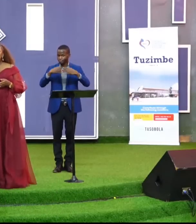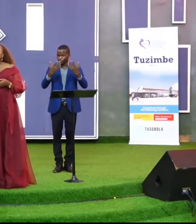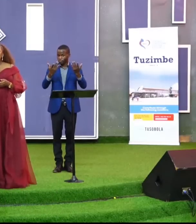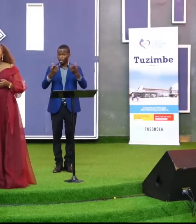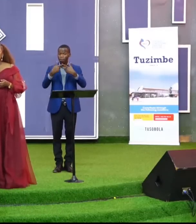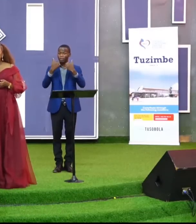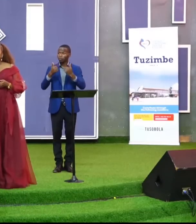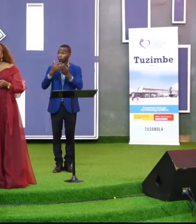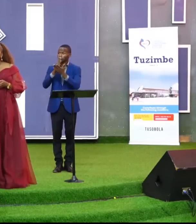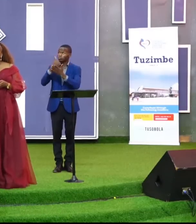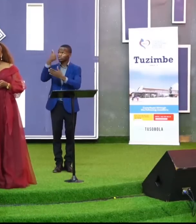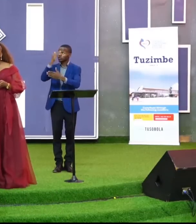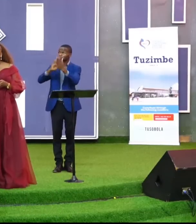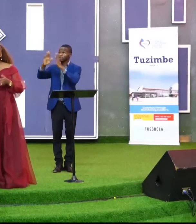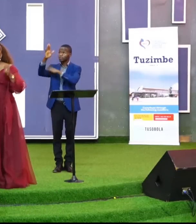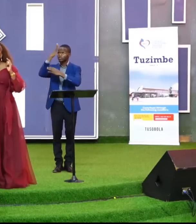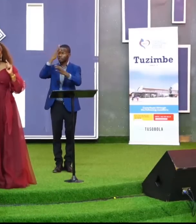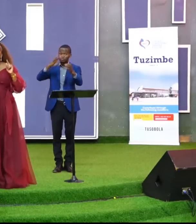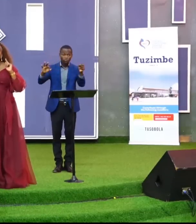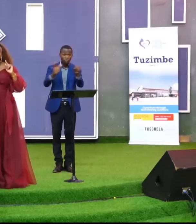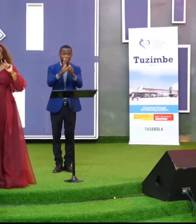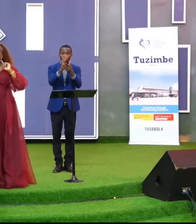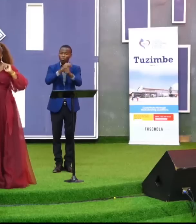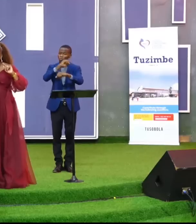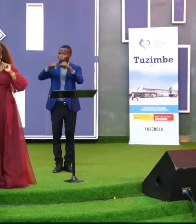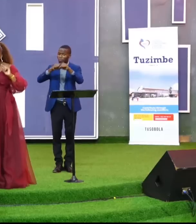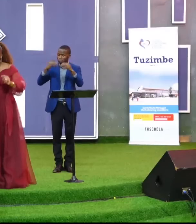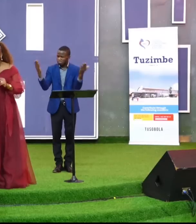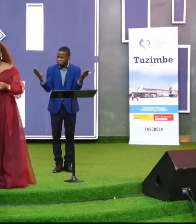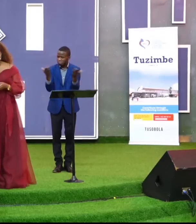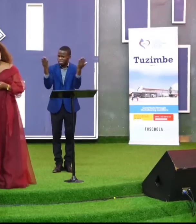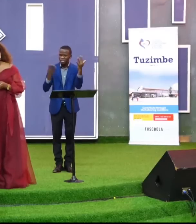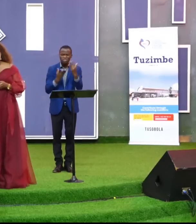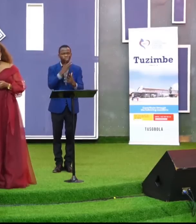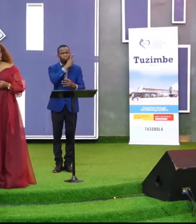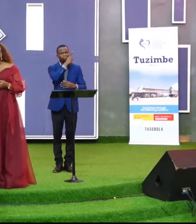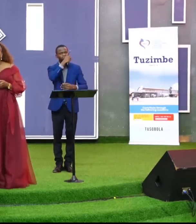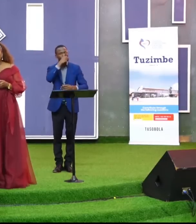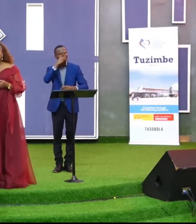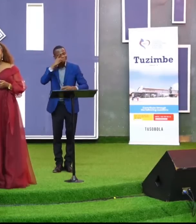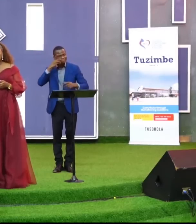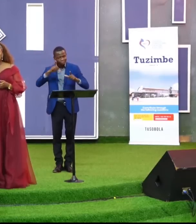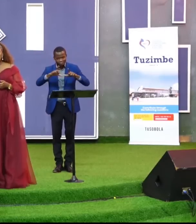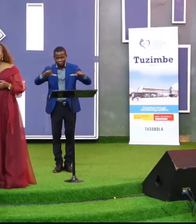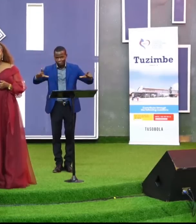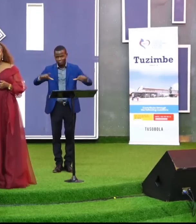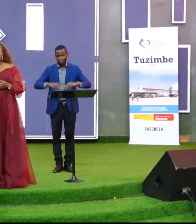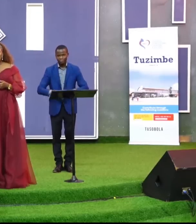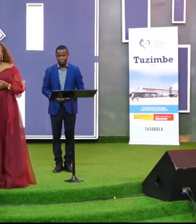Naye Katonda abadde mwesigwa, atuwaniridde mu ddungu.